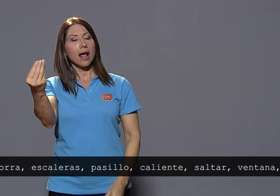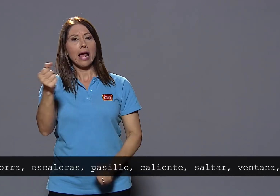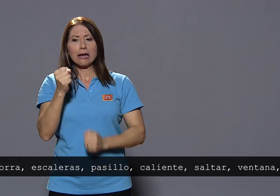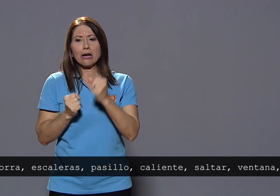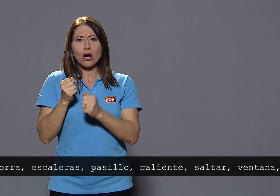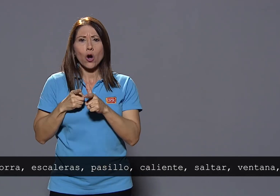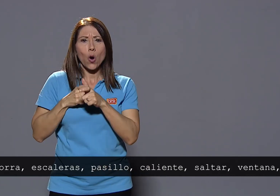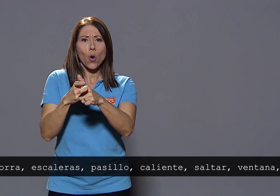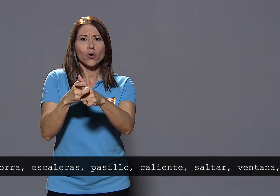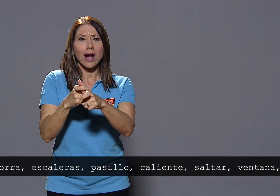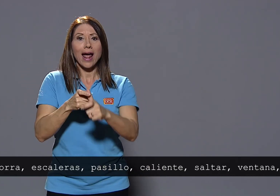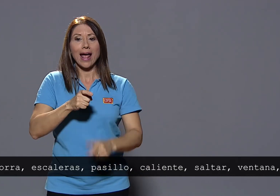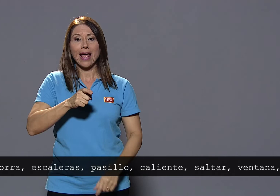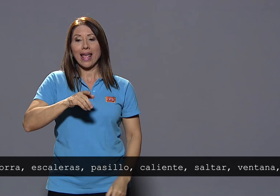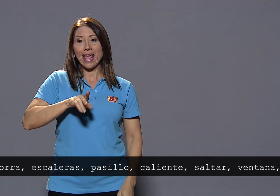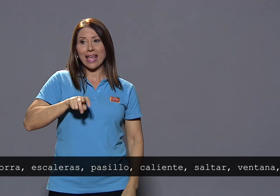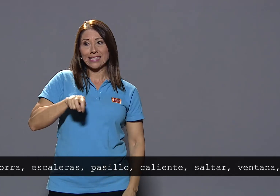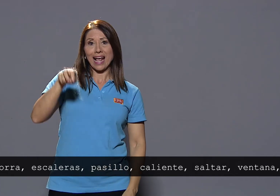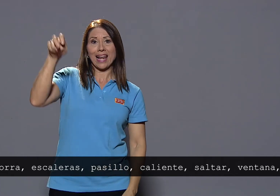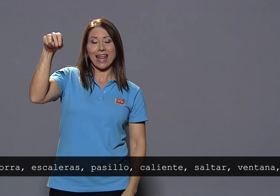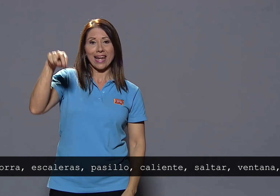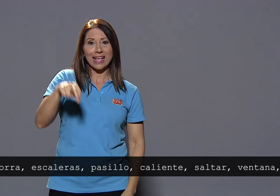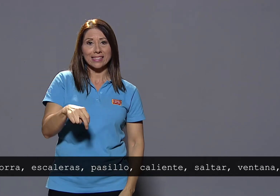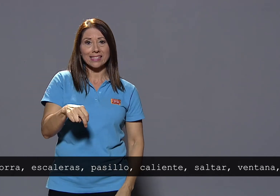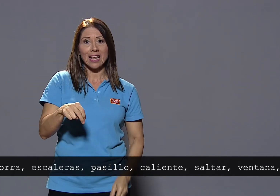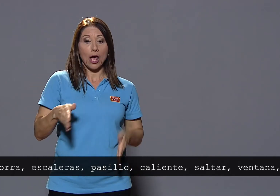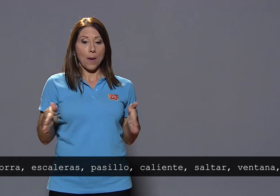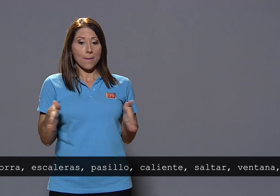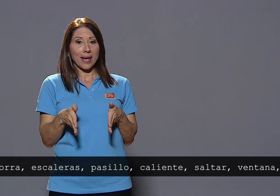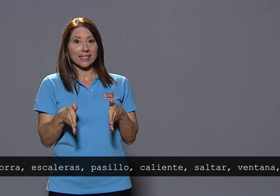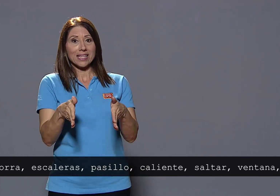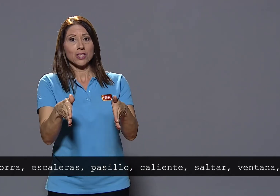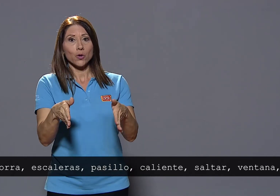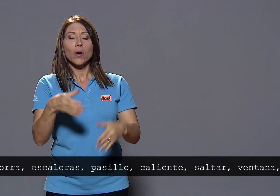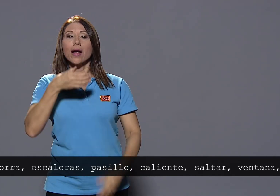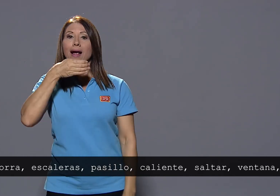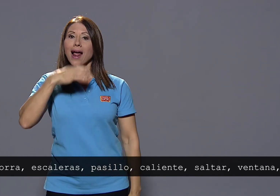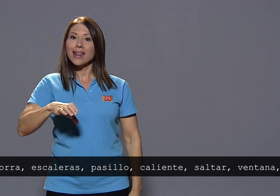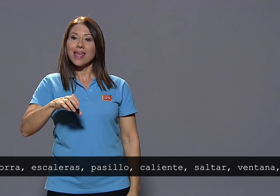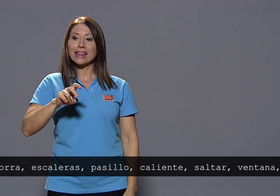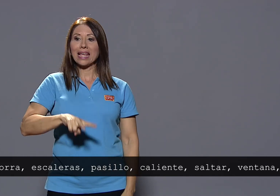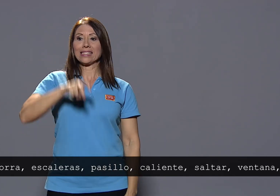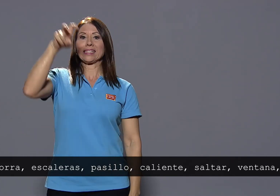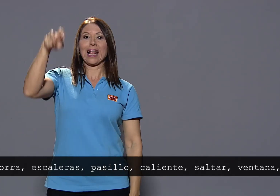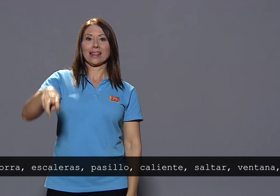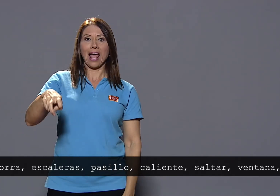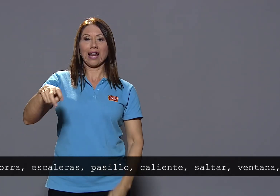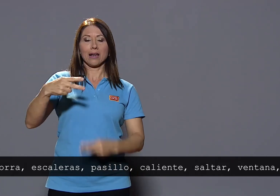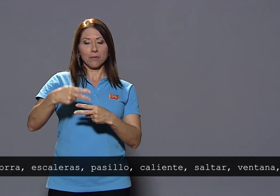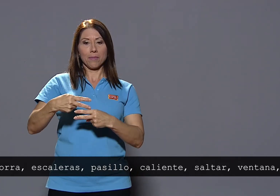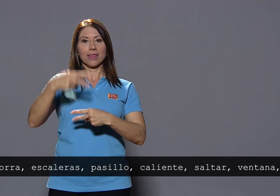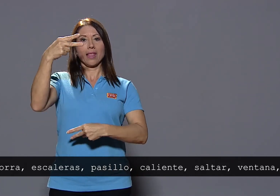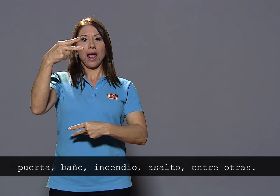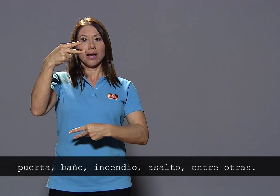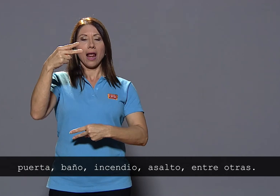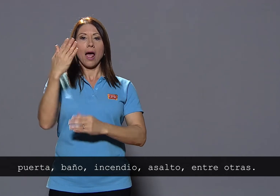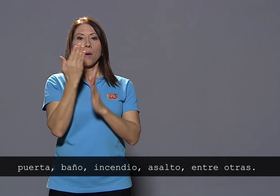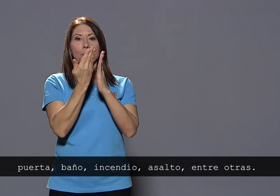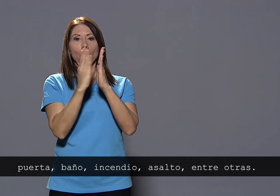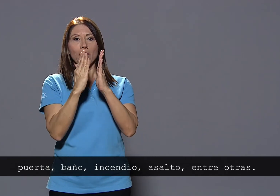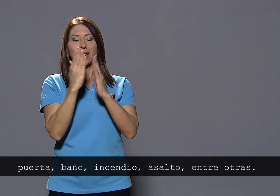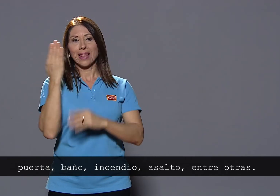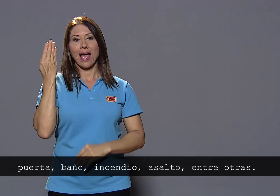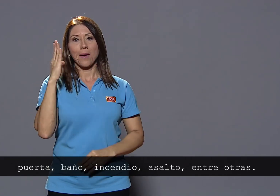salga, corra, escaleras, pasillo, caliente, saltar, ventana,